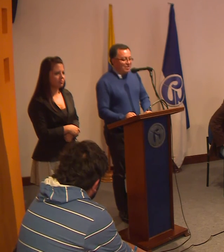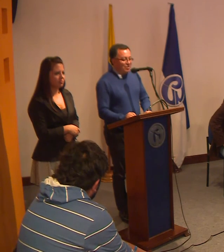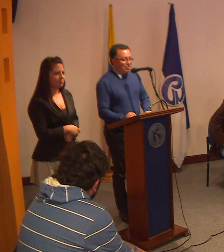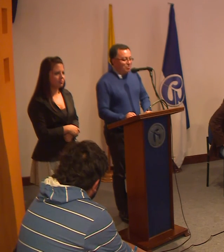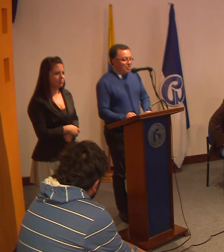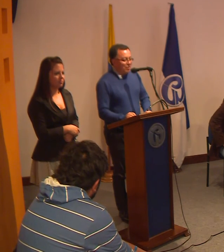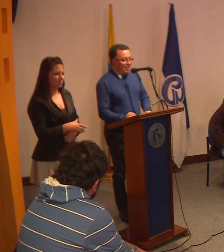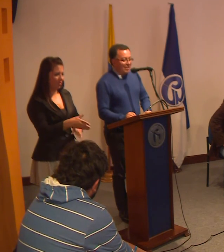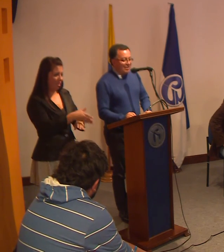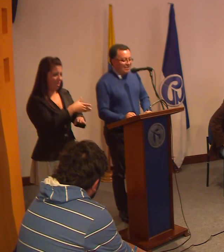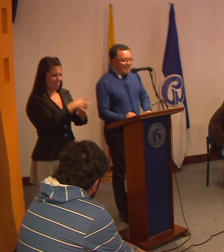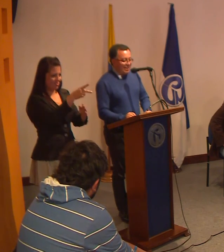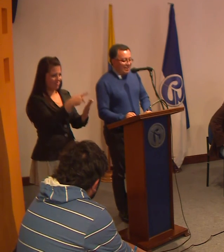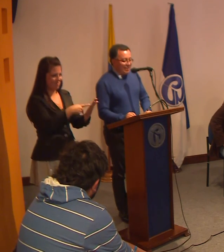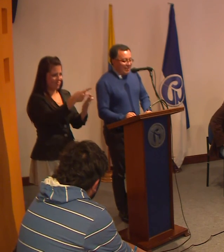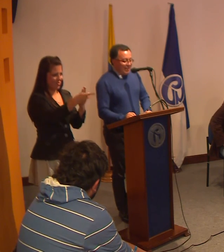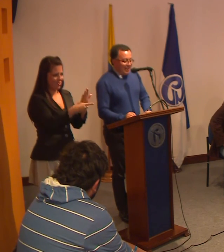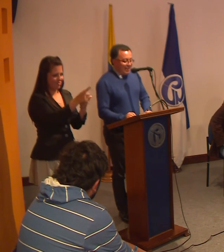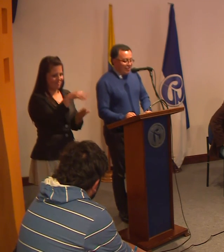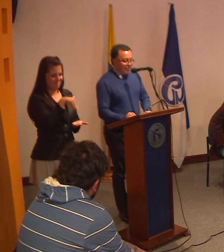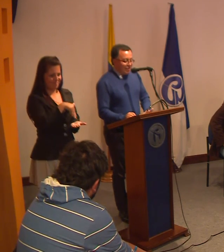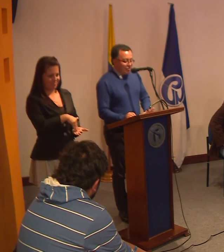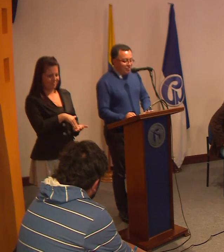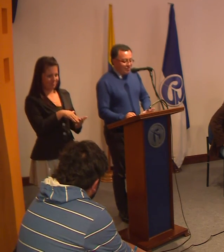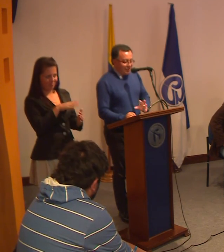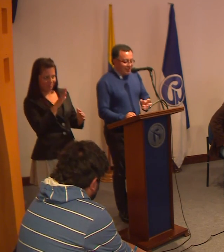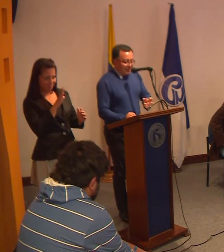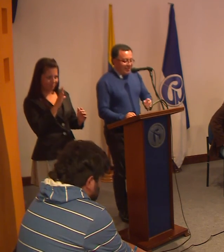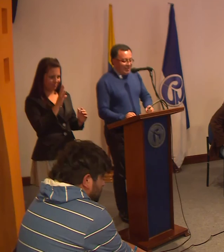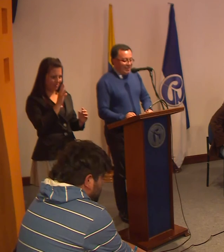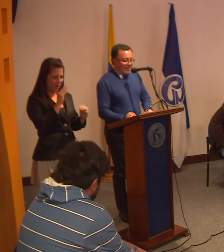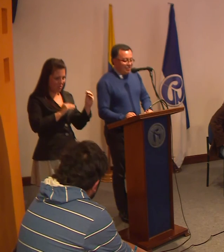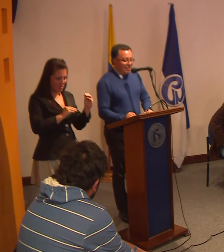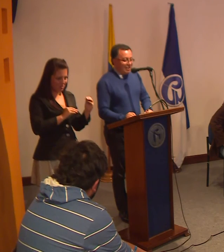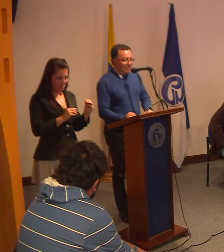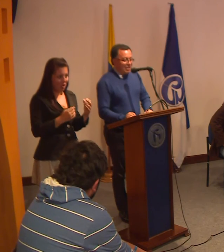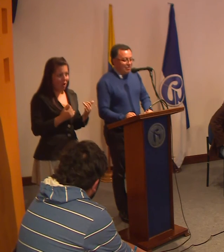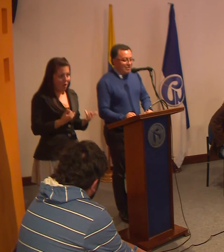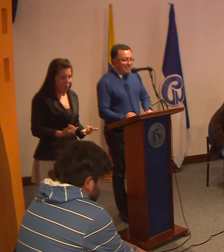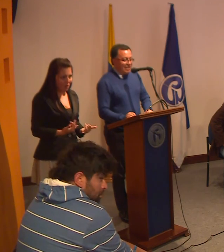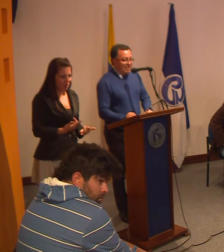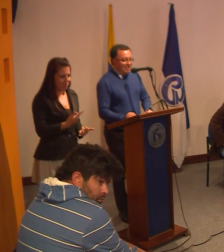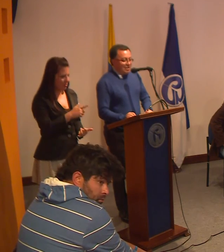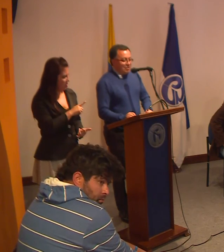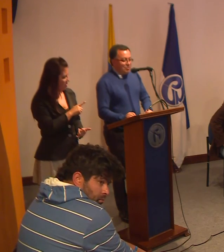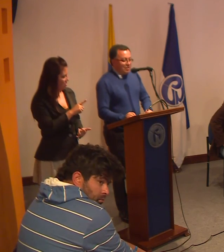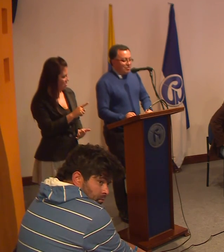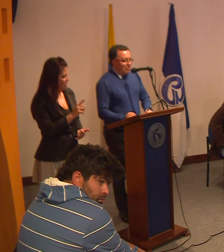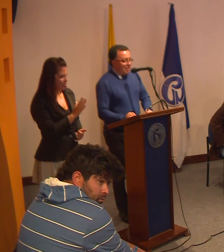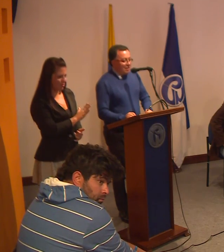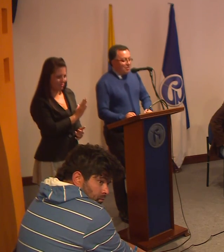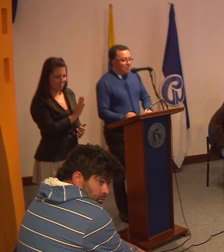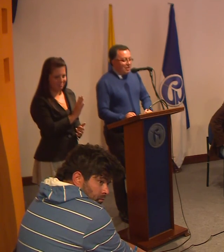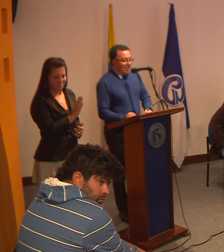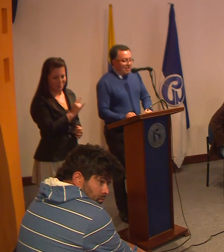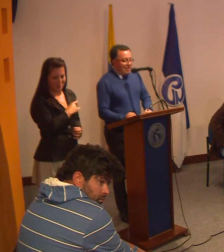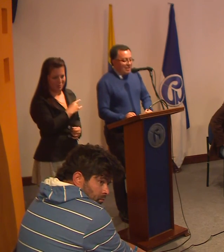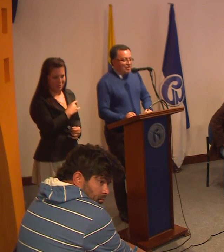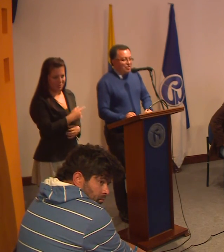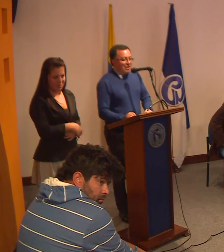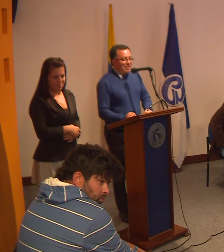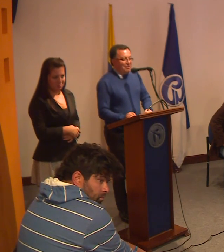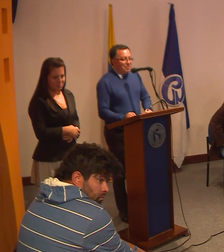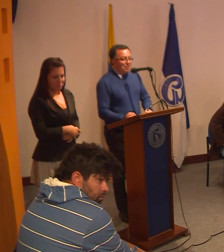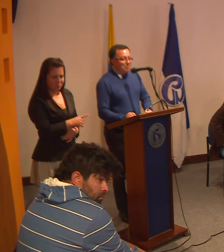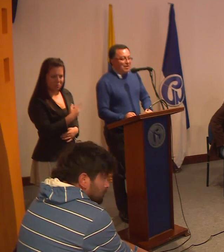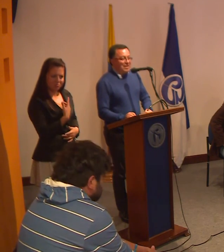en oposición, como ahora que está jalonando y liderando la dinámica de la universidad, pues no le ha temido a la